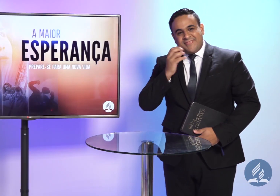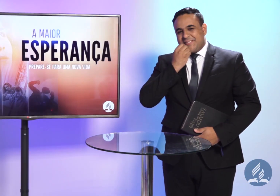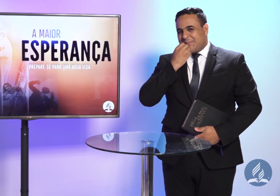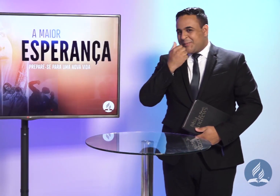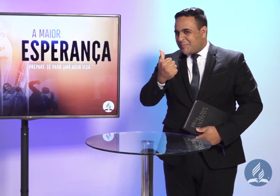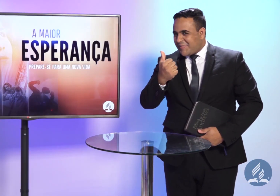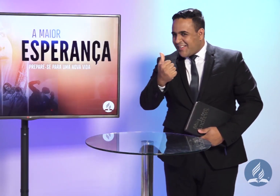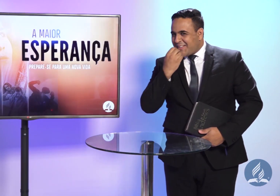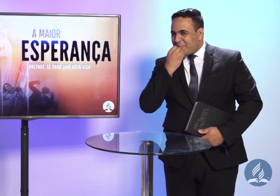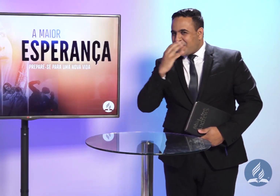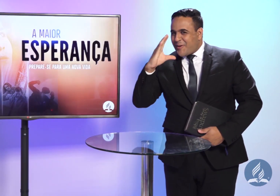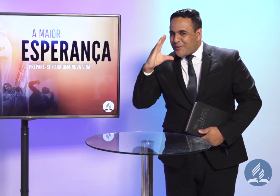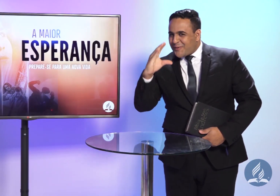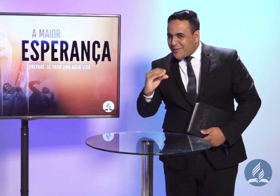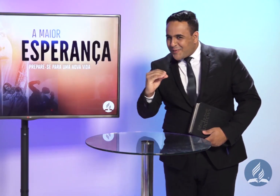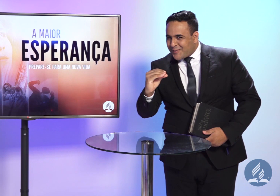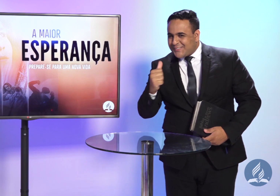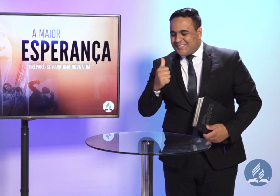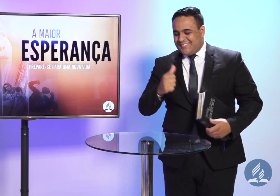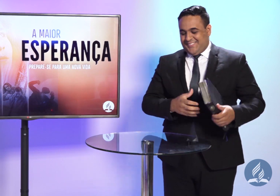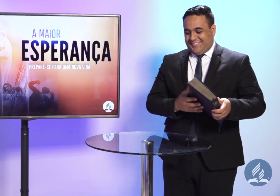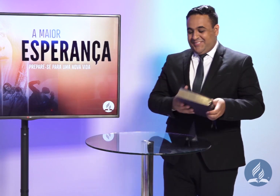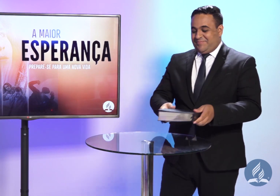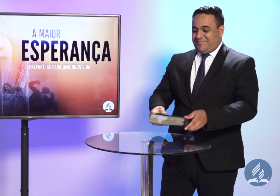Olá, tudo bem? Boa noite.